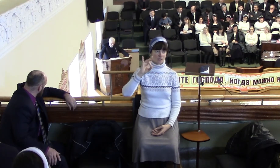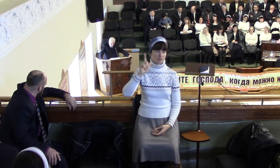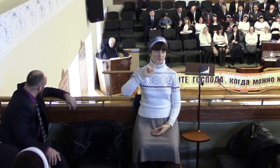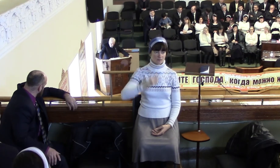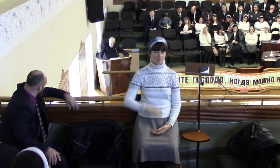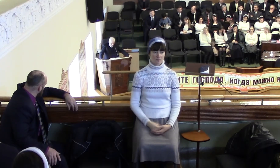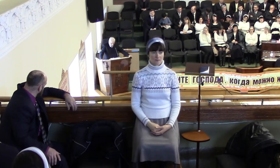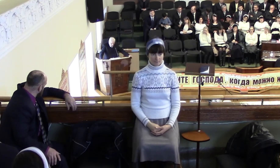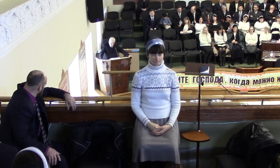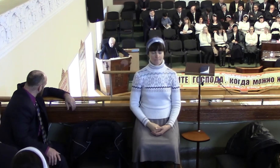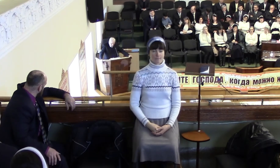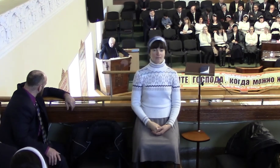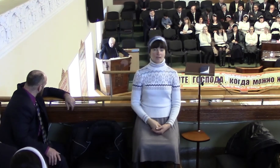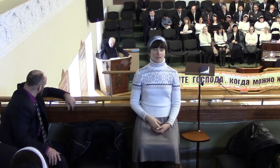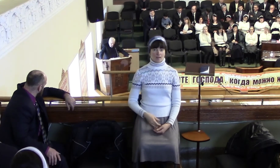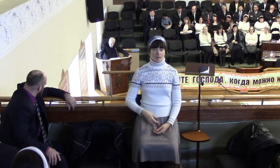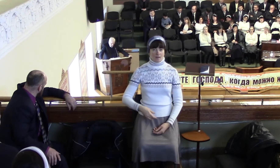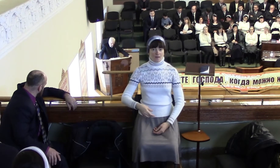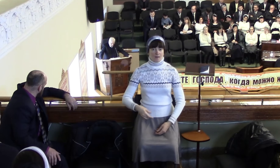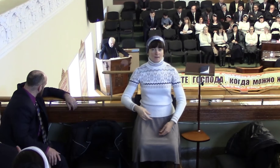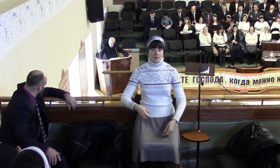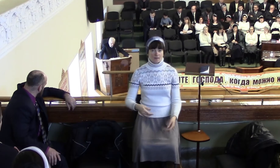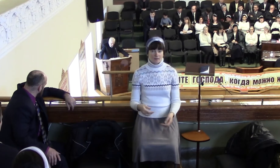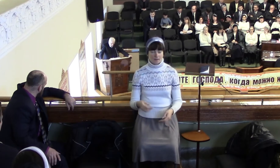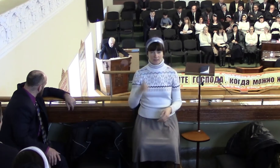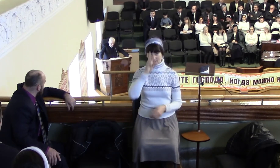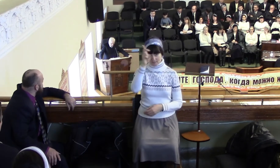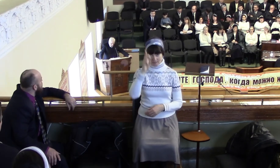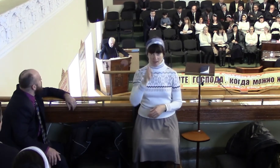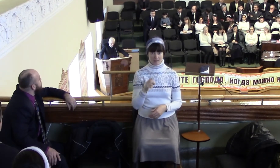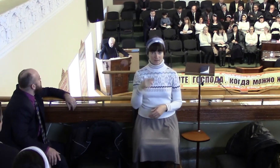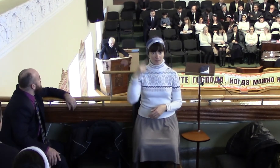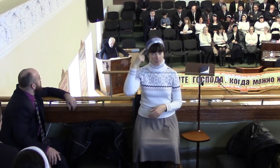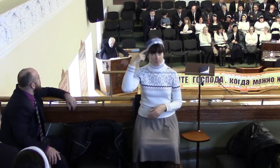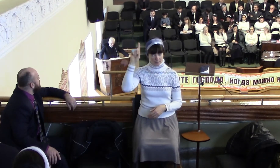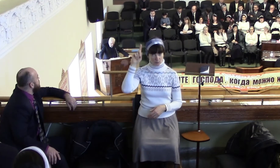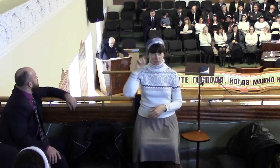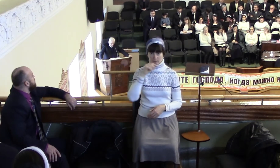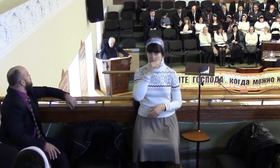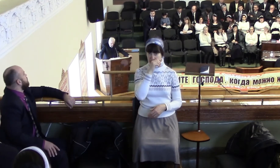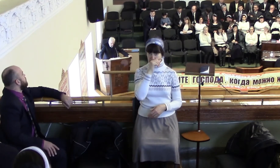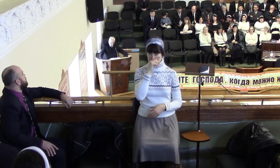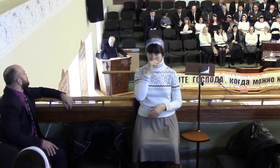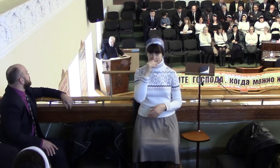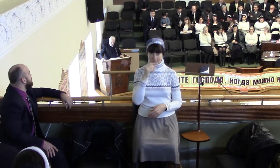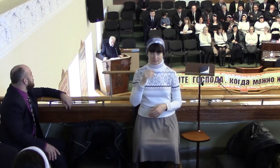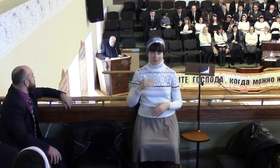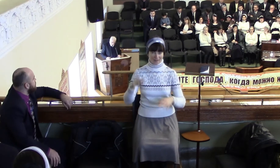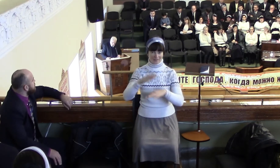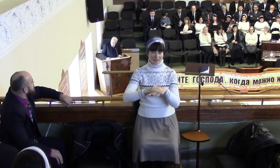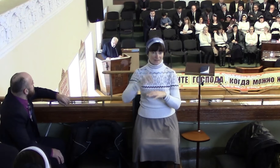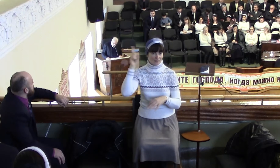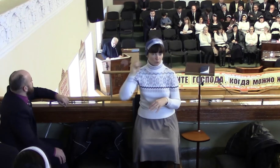приказал новым письмом, чтобы злой замысел Амана, который он задумал, 25 стих, на